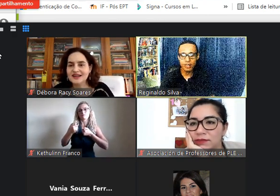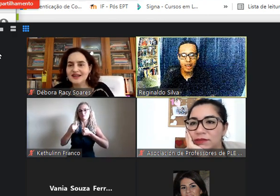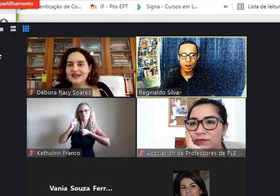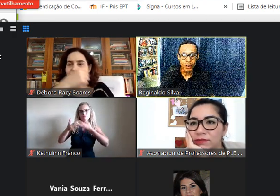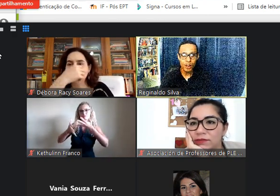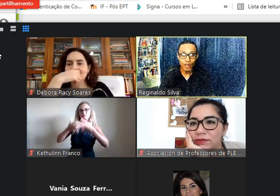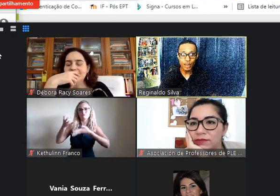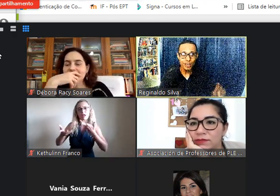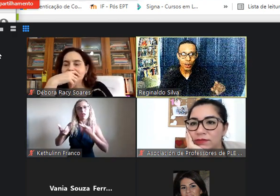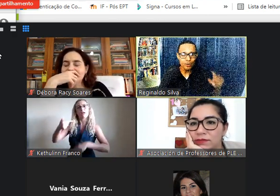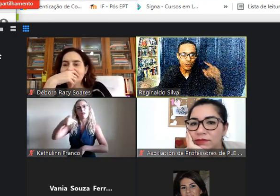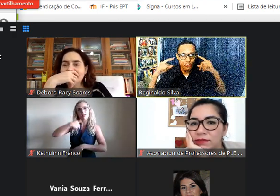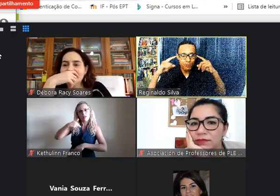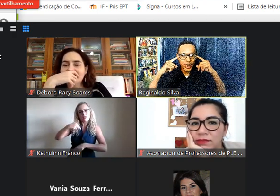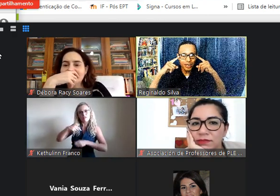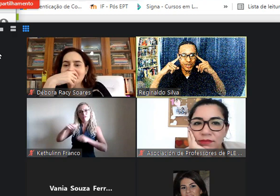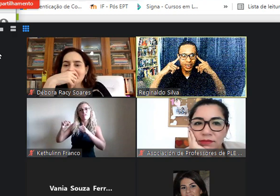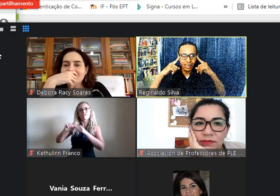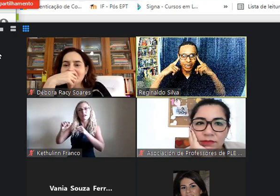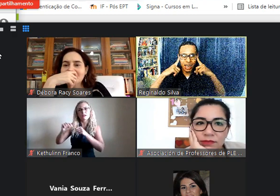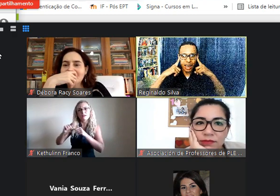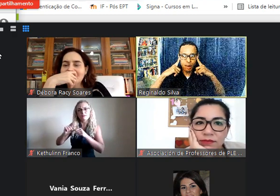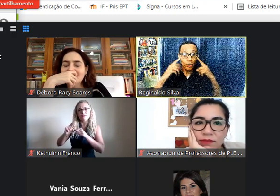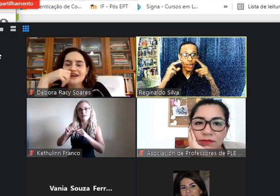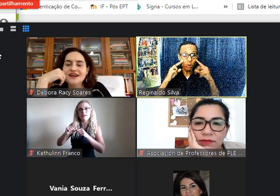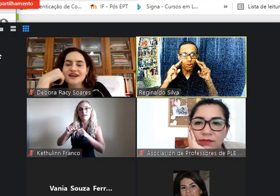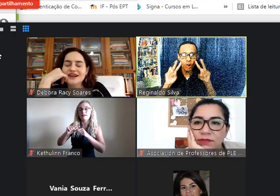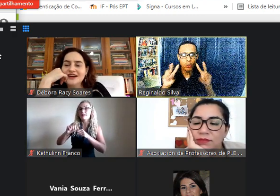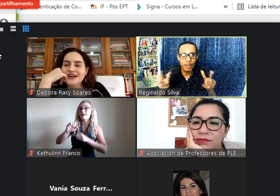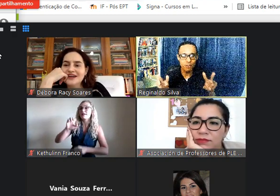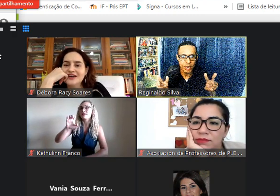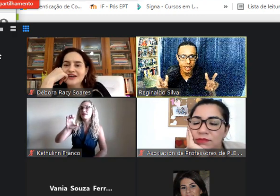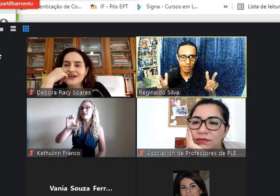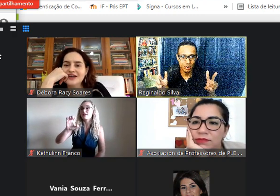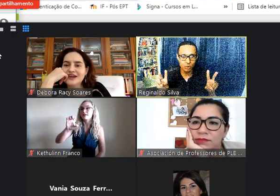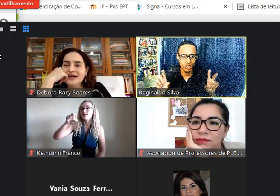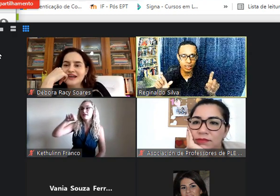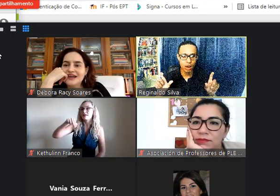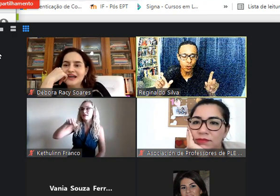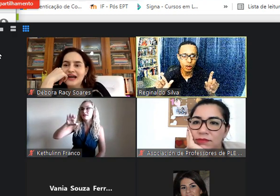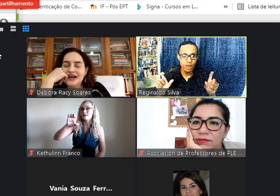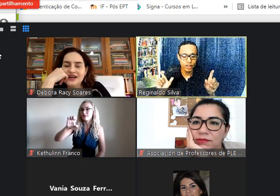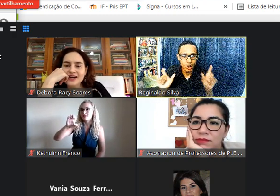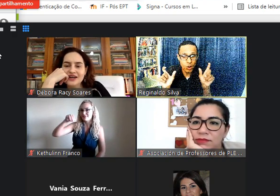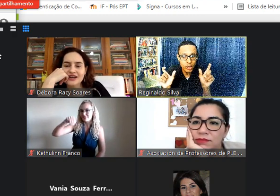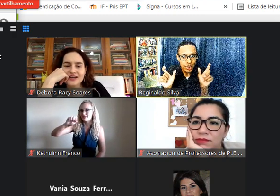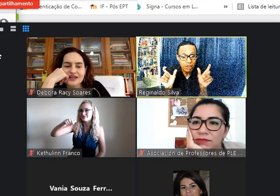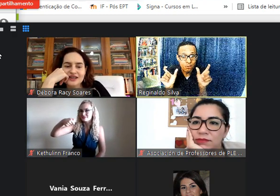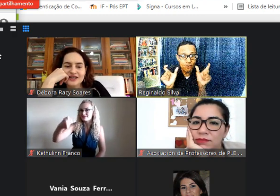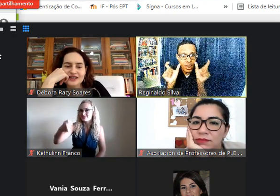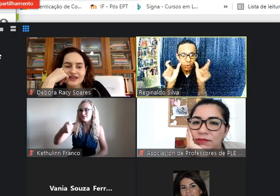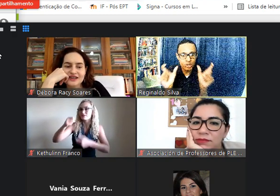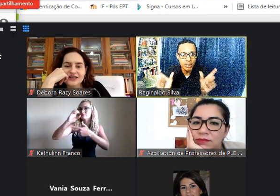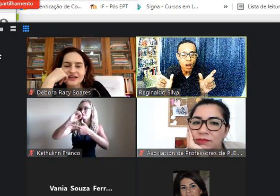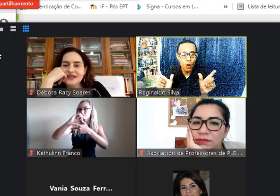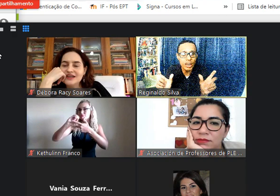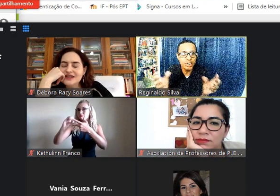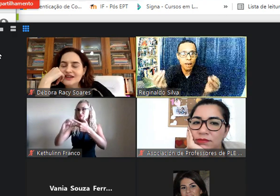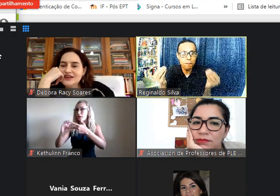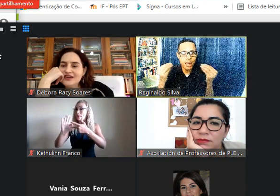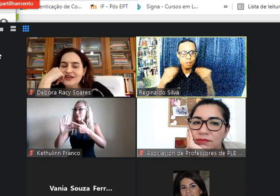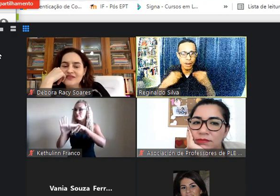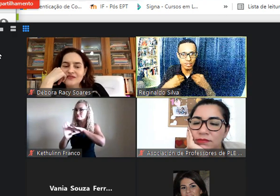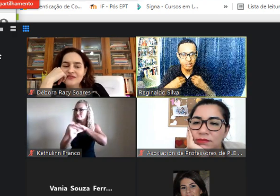esse sinal. Então, fica assim, porque o surdo ele vê o sinal. Então, quando ele vê o sinal, ele